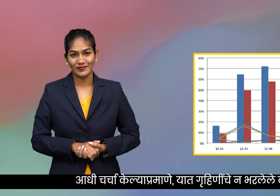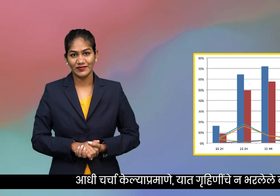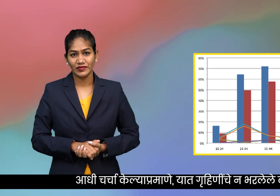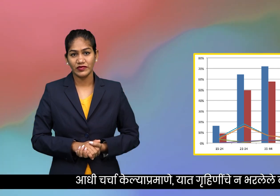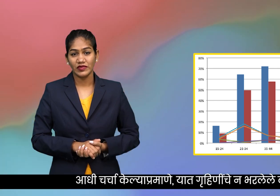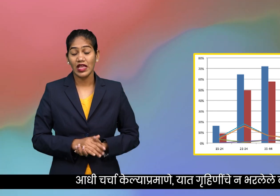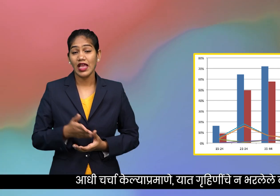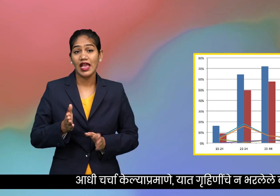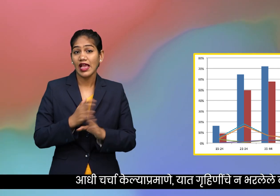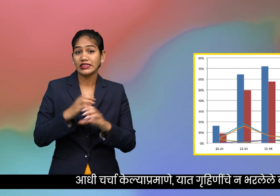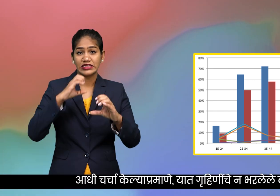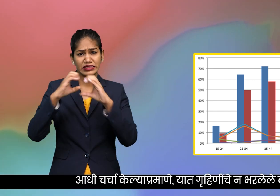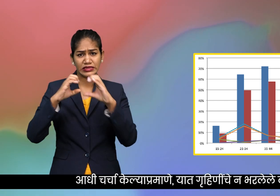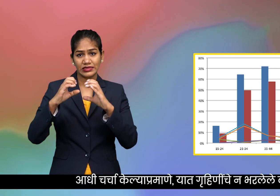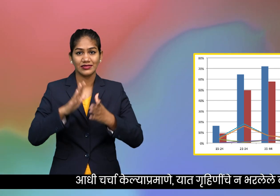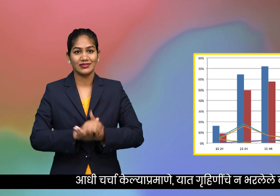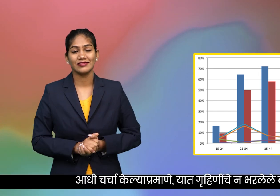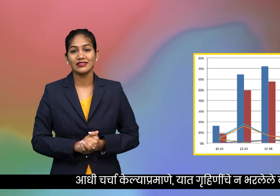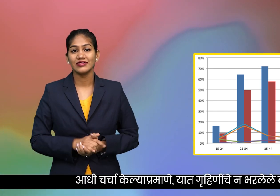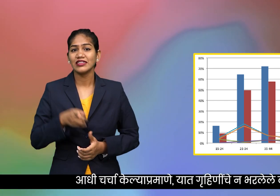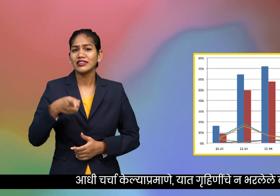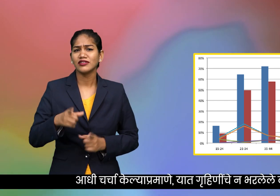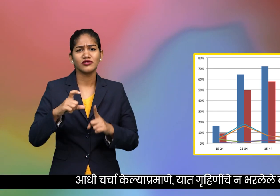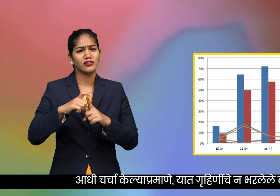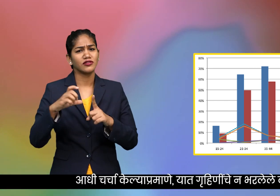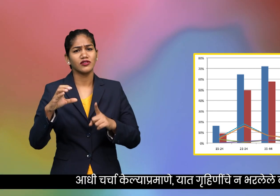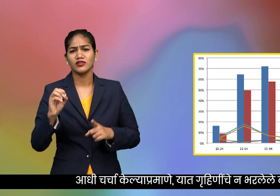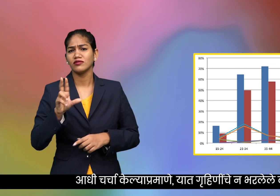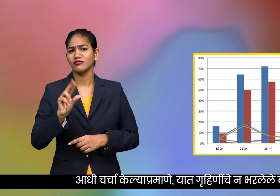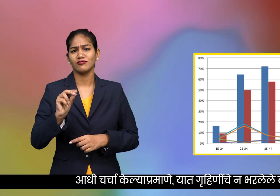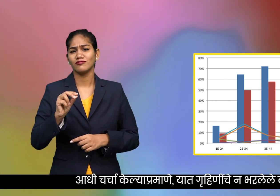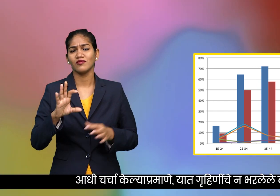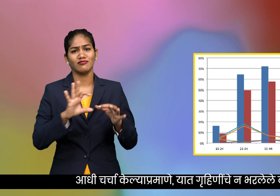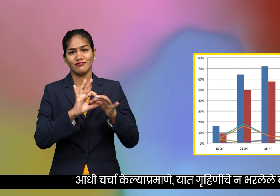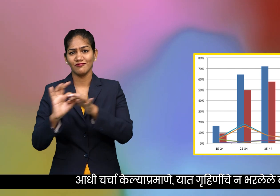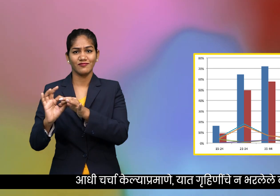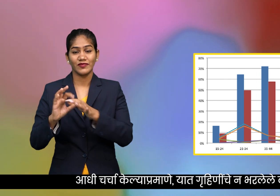आधी चर्चा केल्याप्रमाणे यात गृहिणींचं न भरलेलं काम समाविष्ट होत नाही.